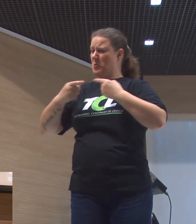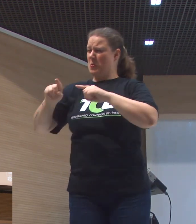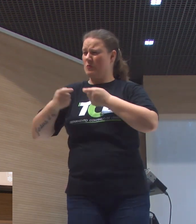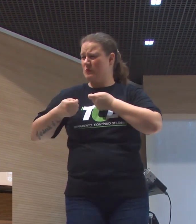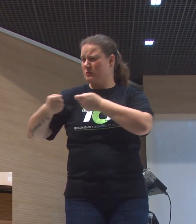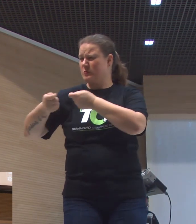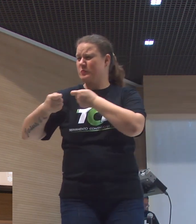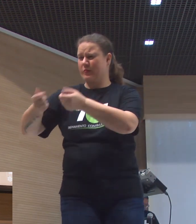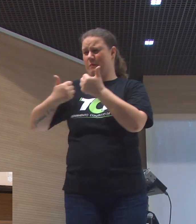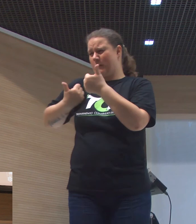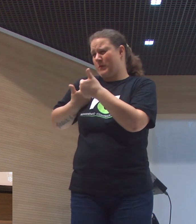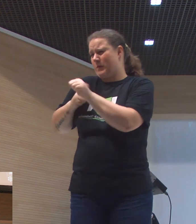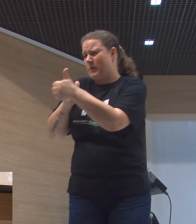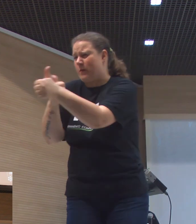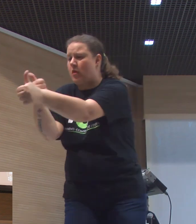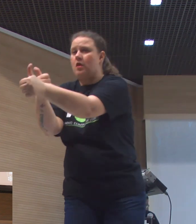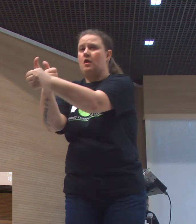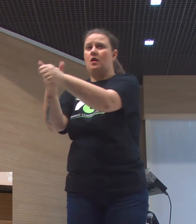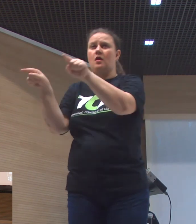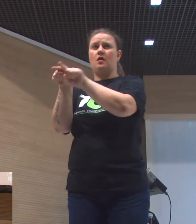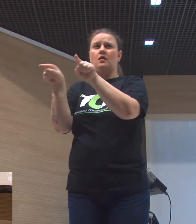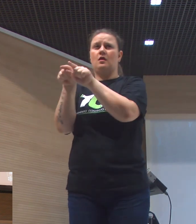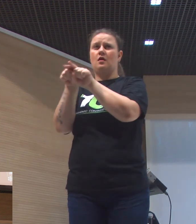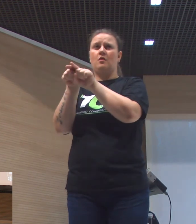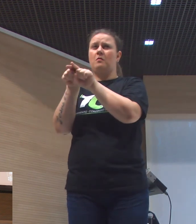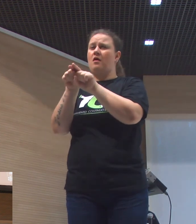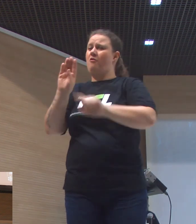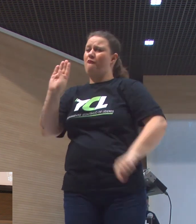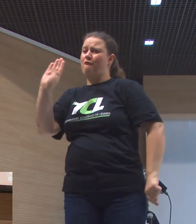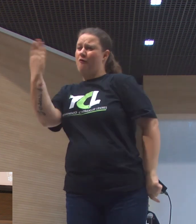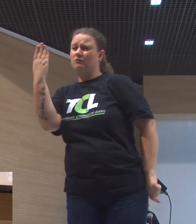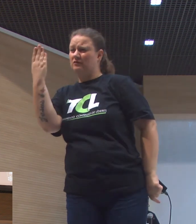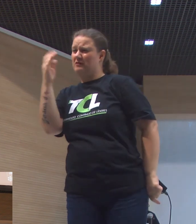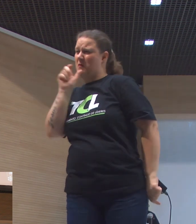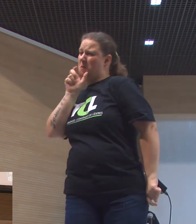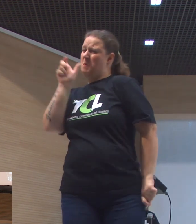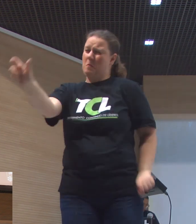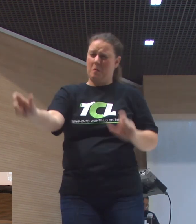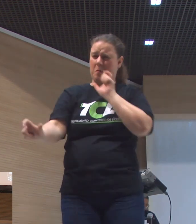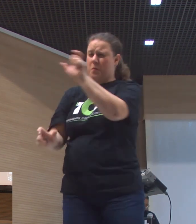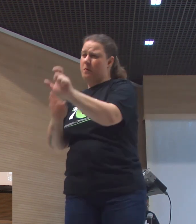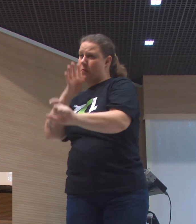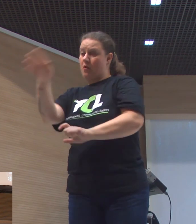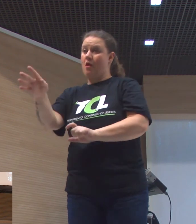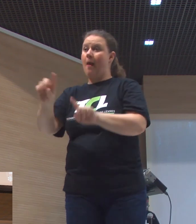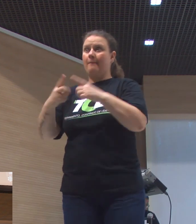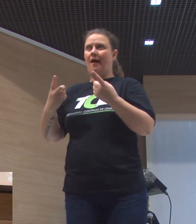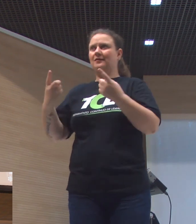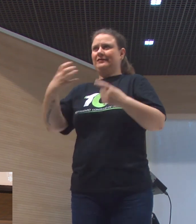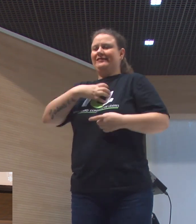os perseguirem e levantarem todo tipo de calúnia contra vocês. Alegrem-se